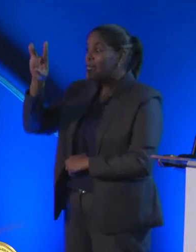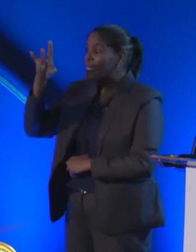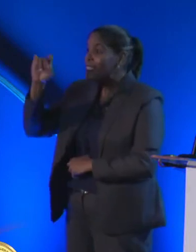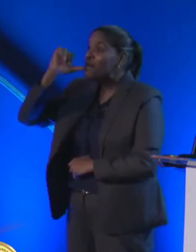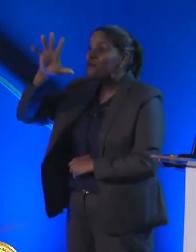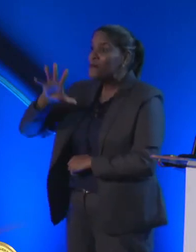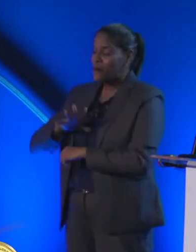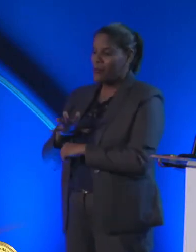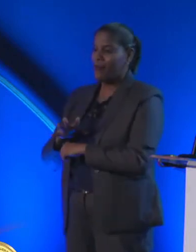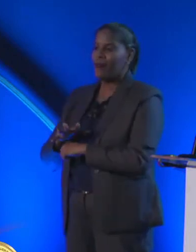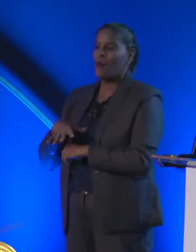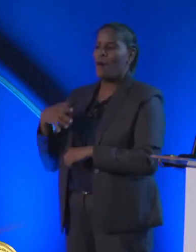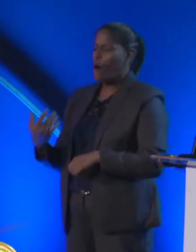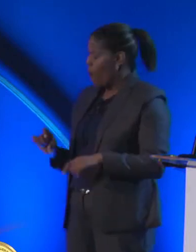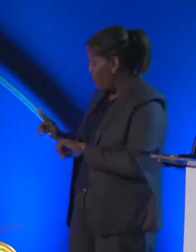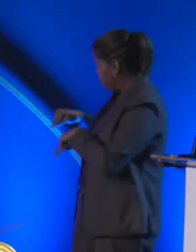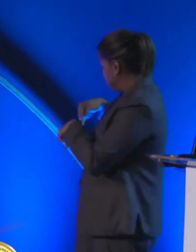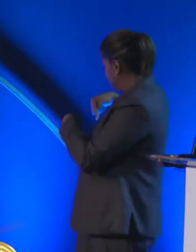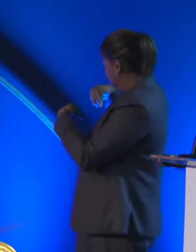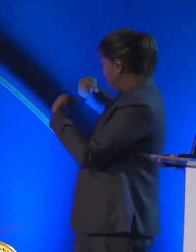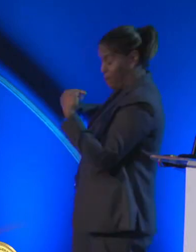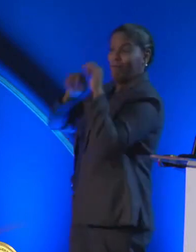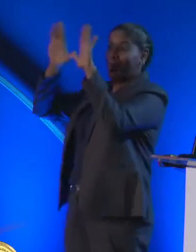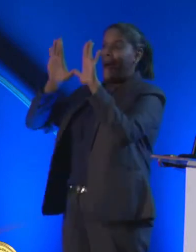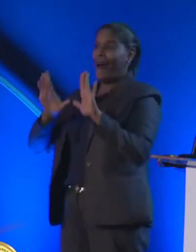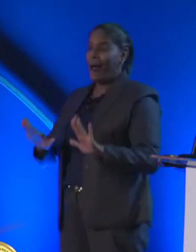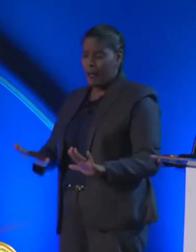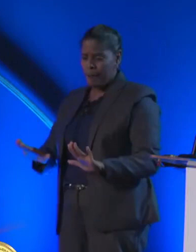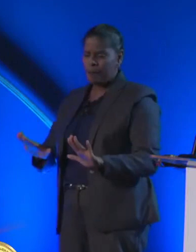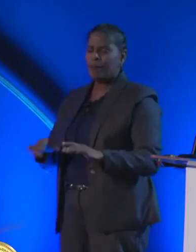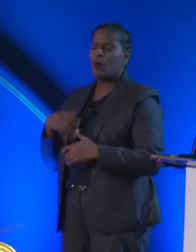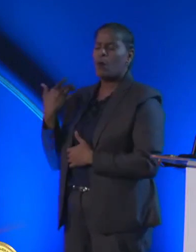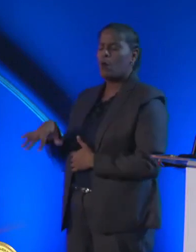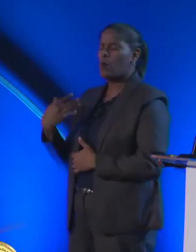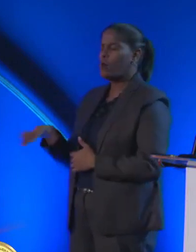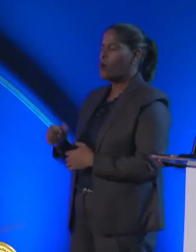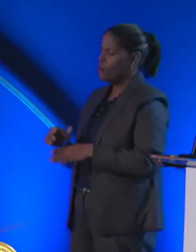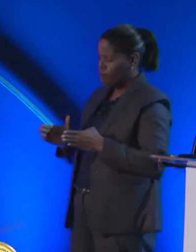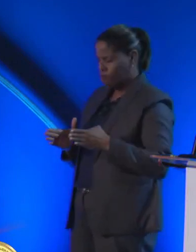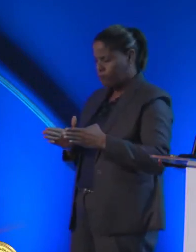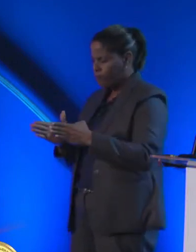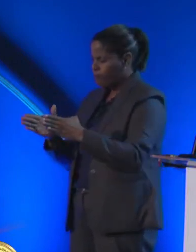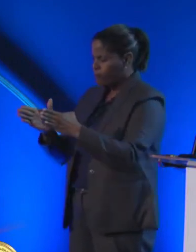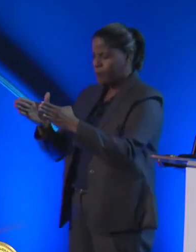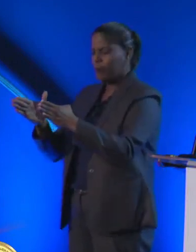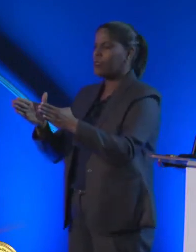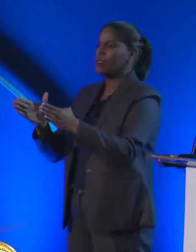mujeres con trayectorias extraordinarias que han marcado un camino